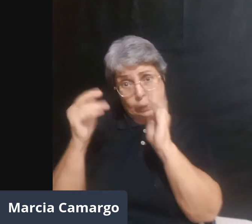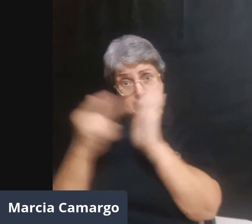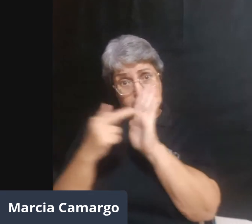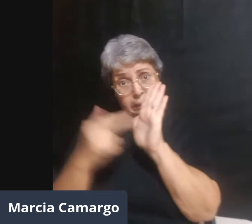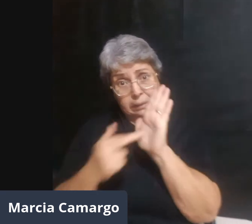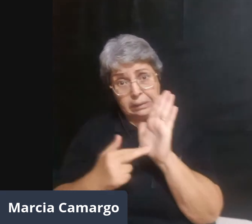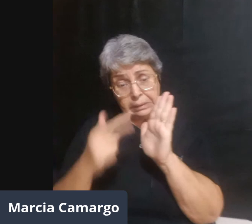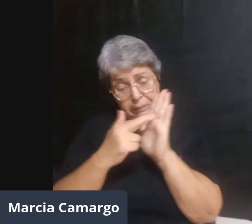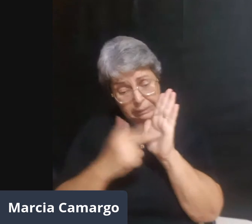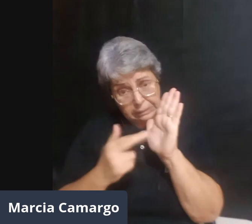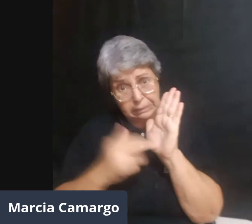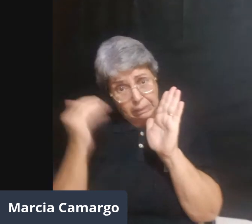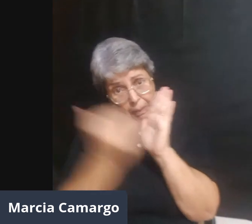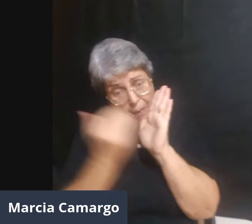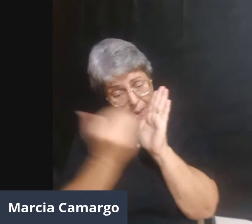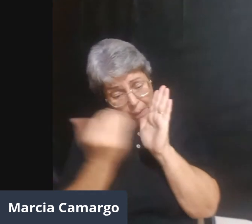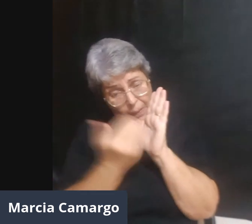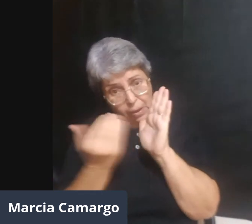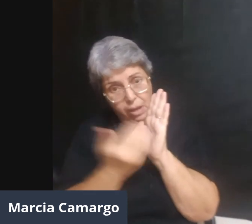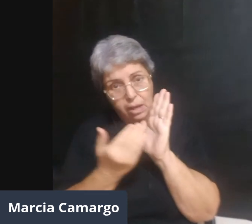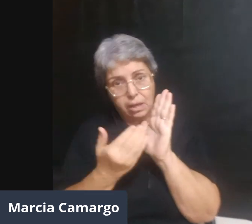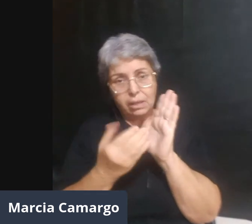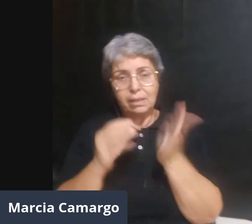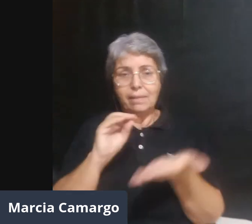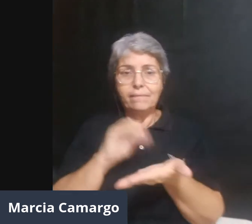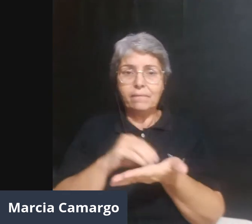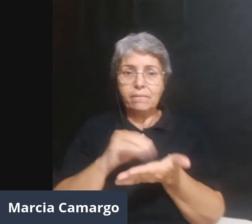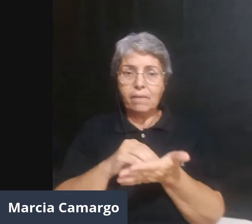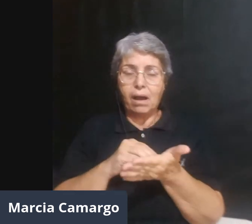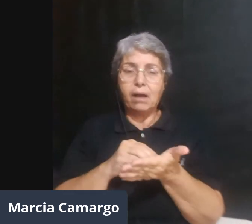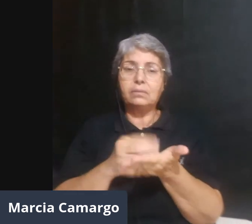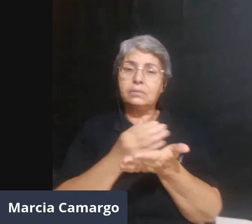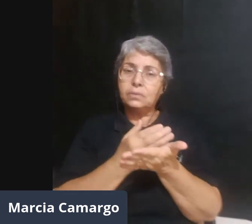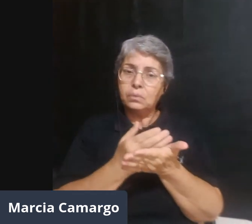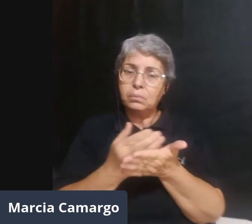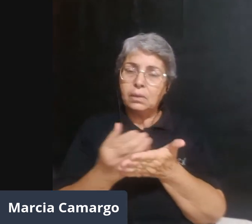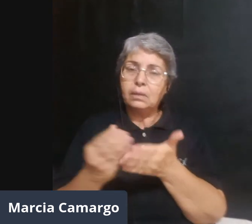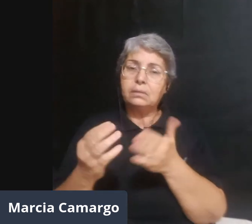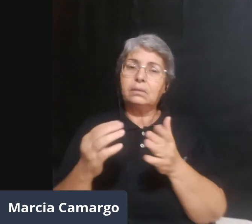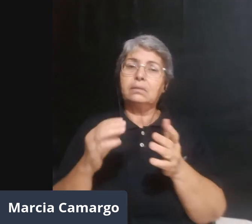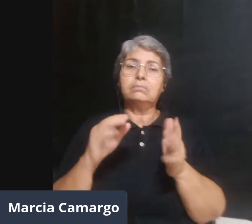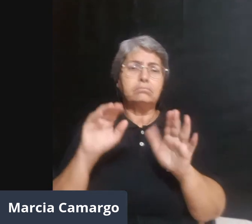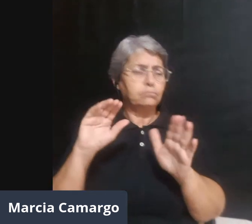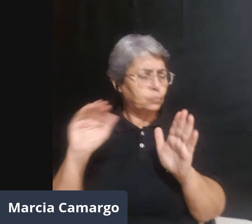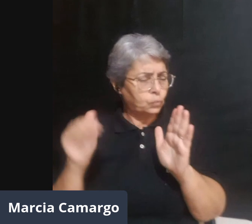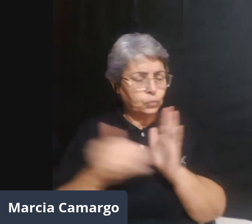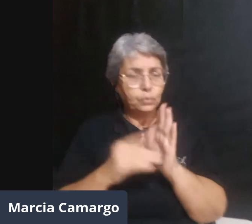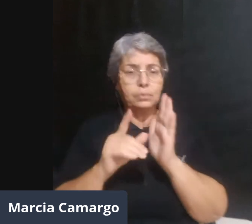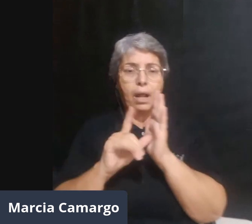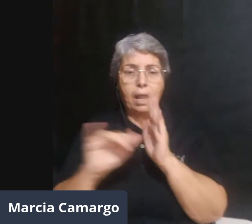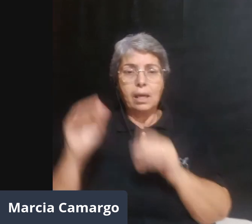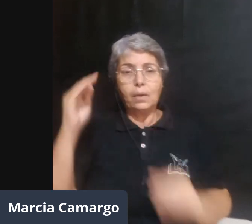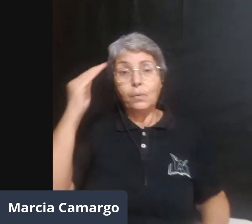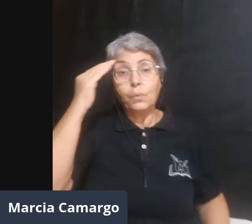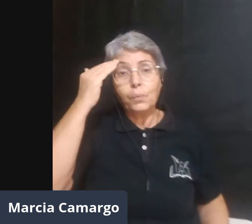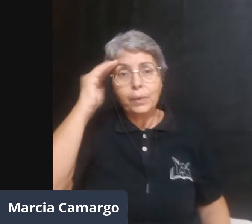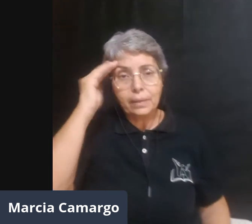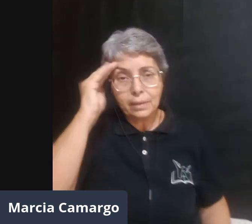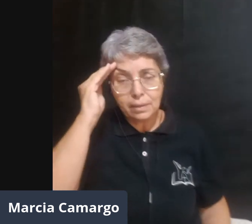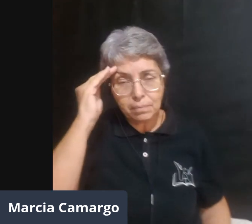de entender os princípios da lei e se render com compreensão, com